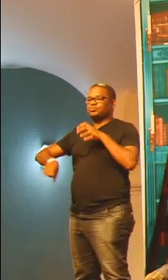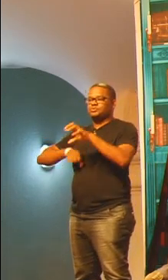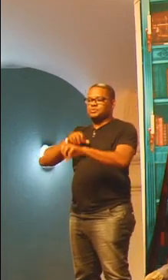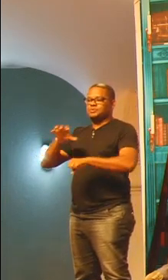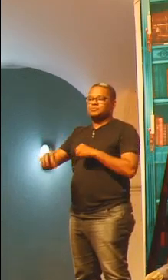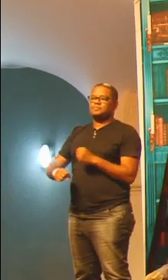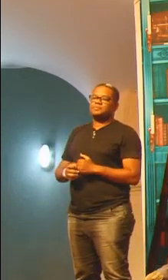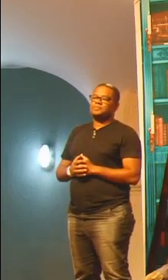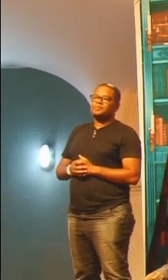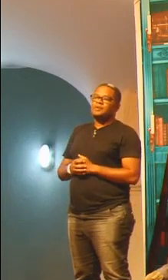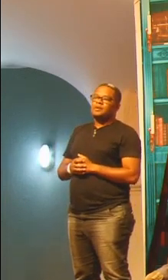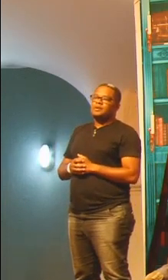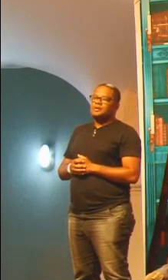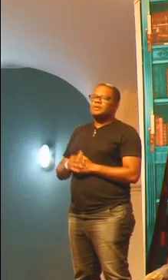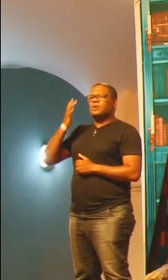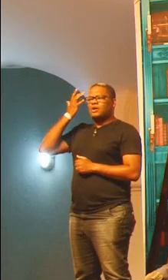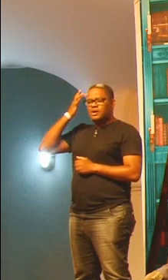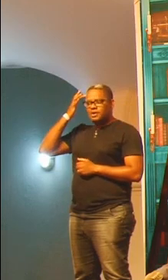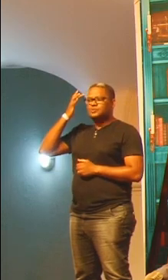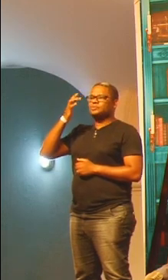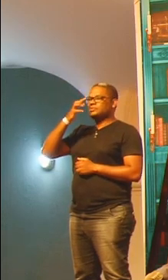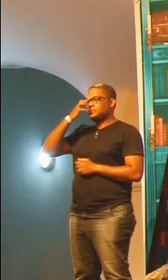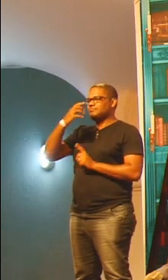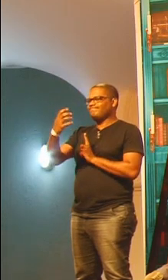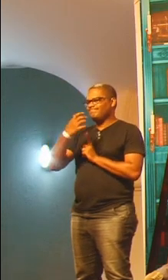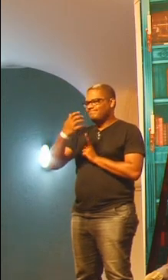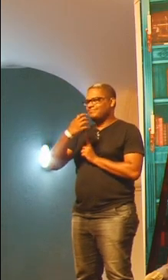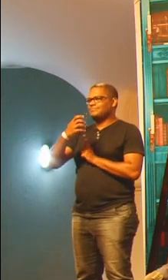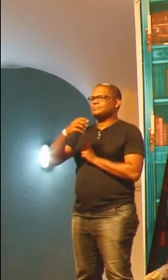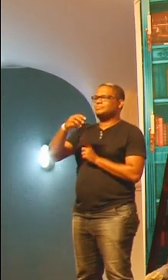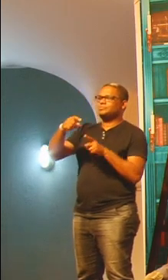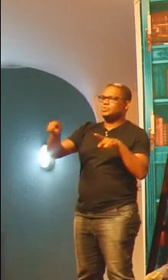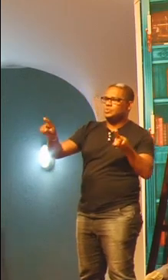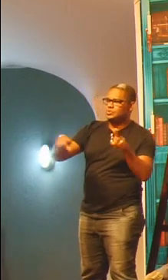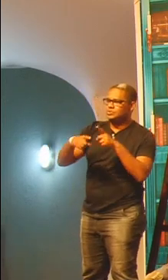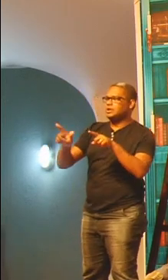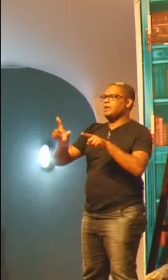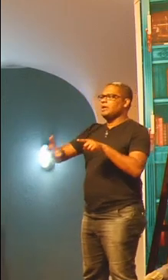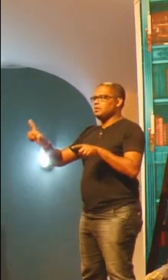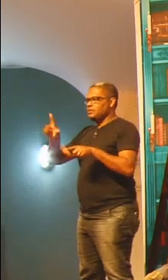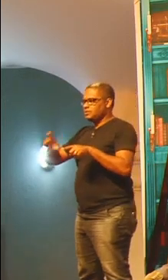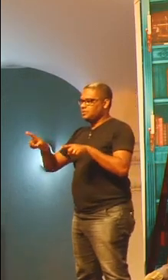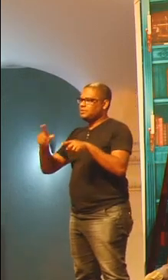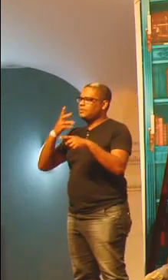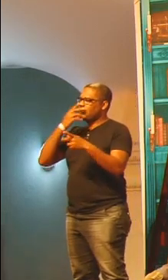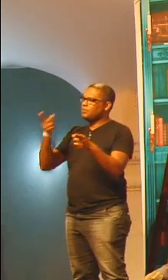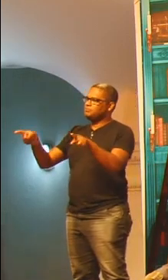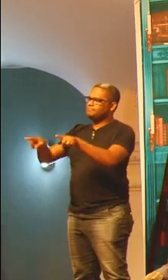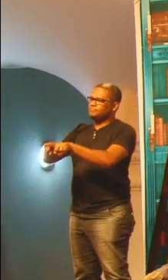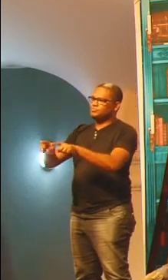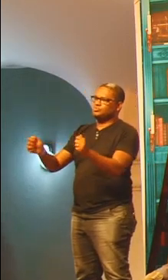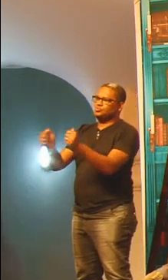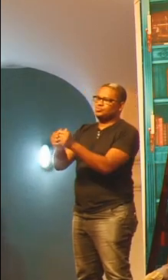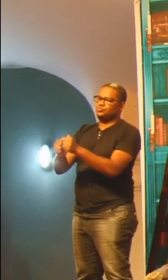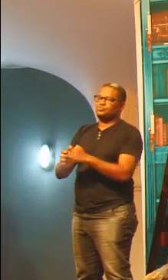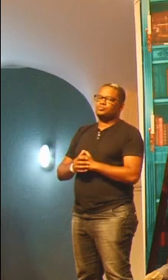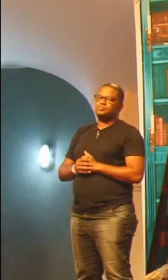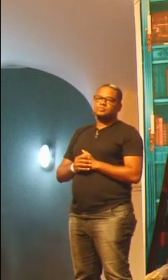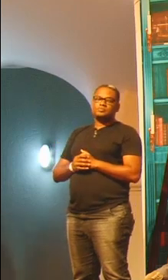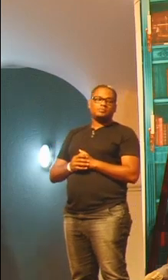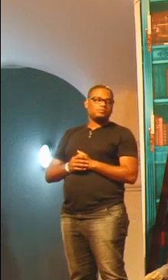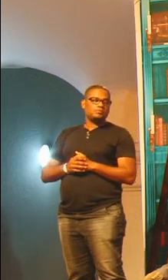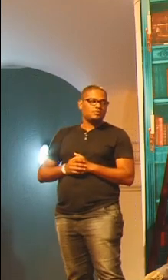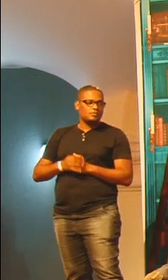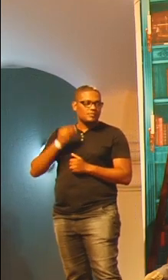isso, né? E eu acho que a música e a literatura, elas são muito parceiras, né?